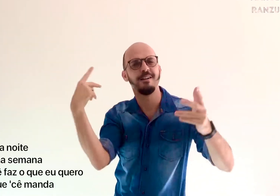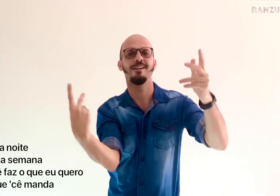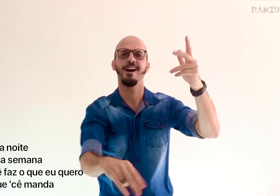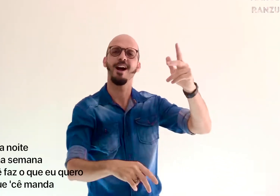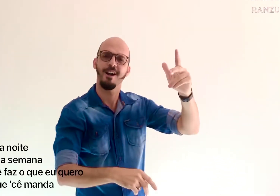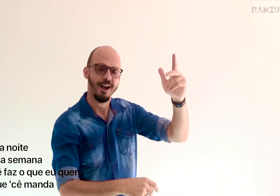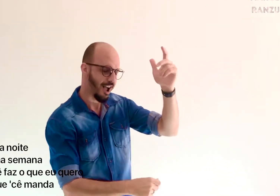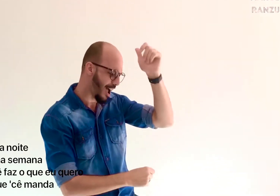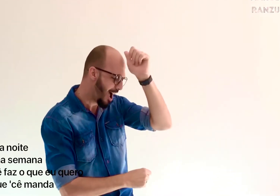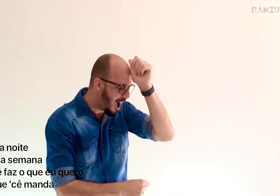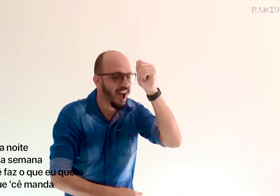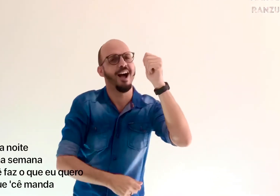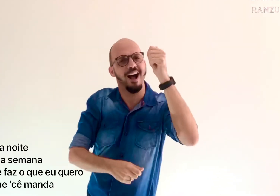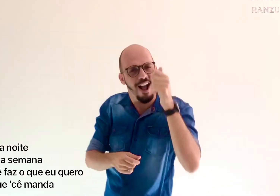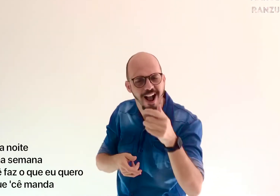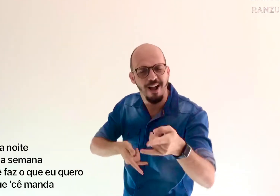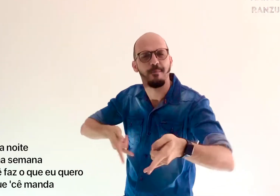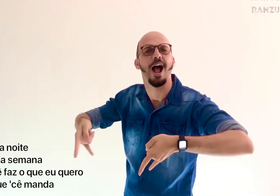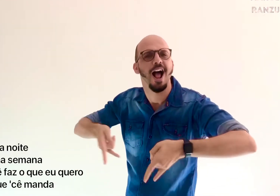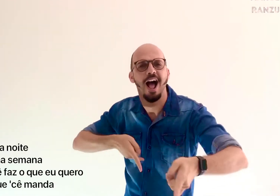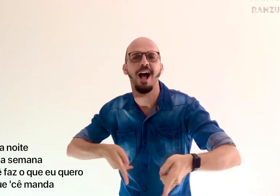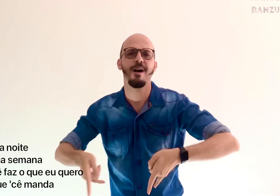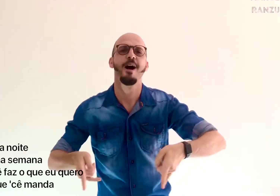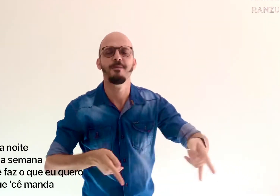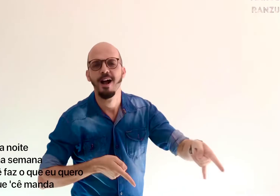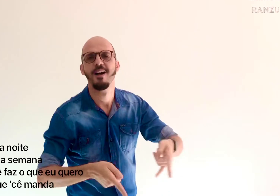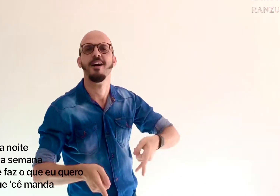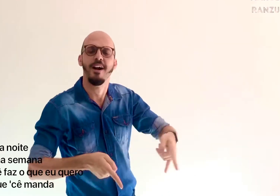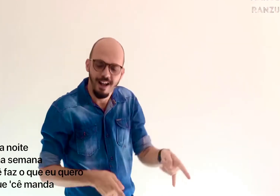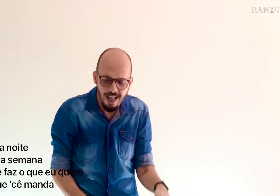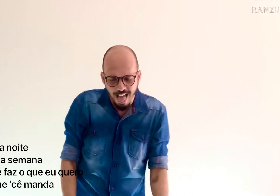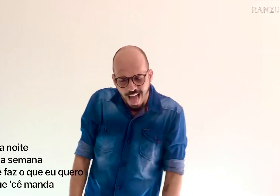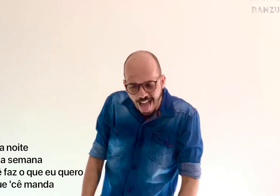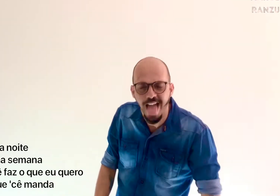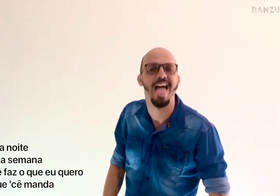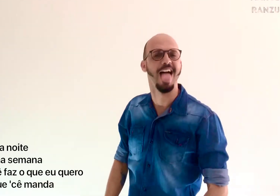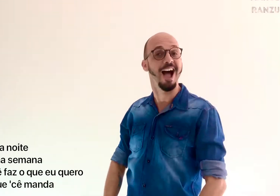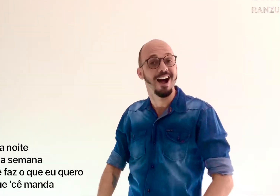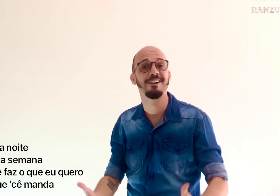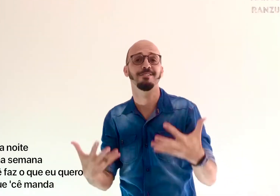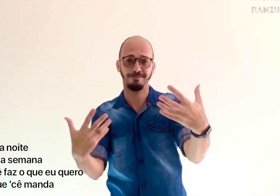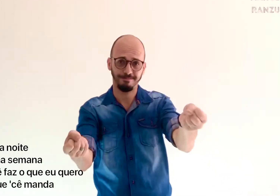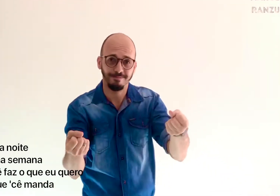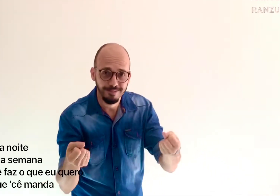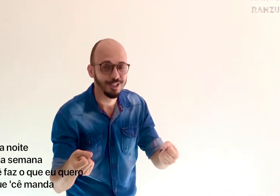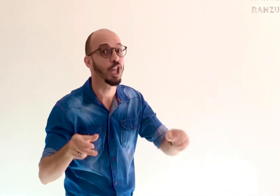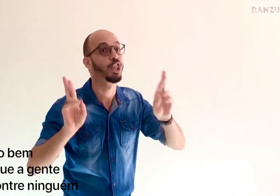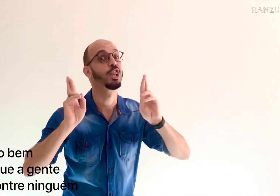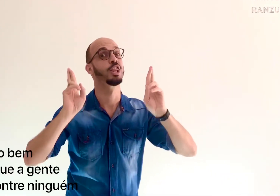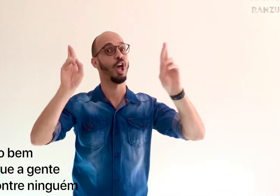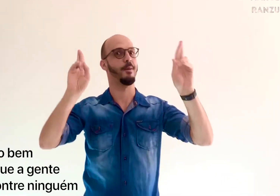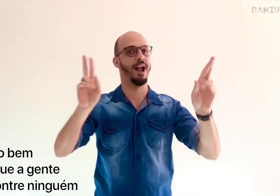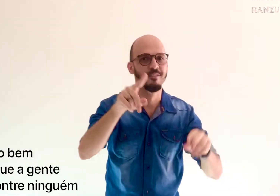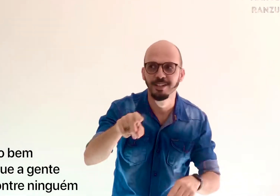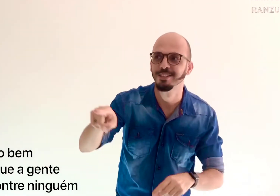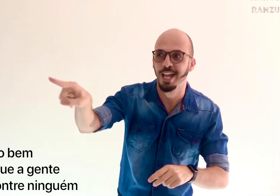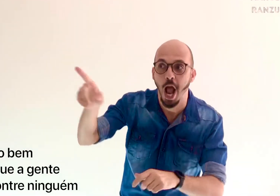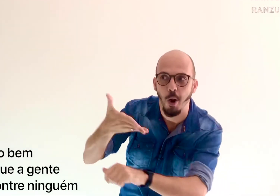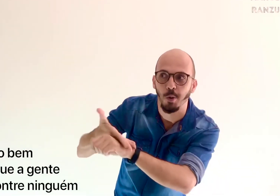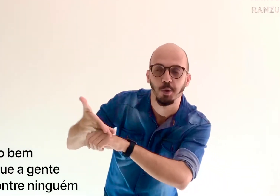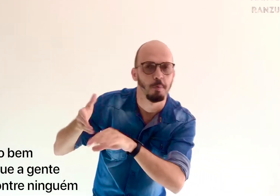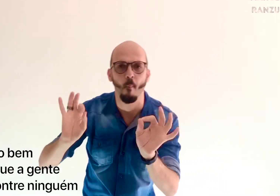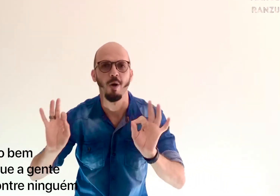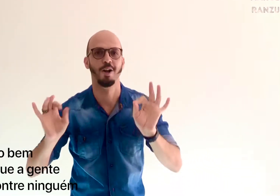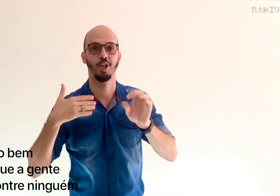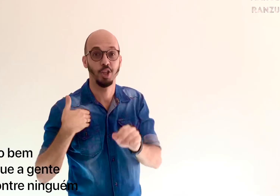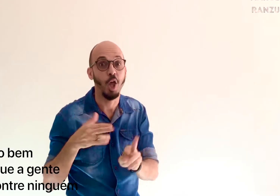uma semana na cama. Cê faz o que eu quero, eu faço o que cê manda. Pensando